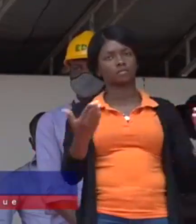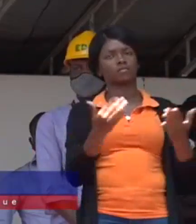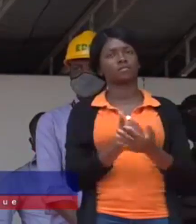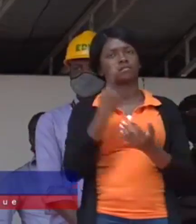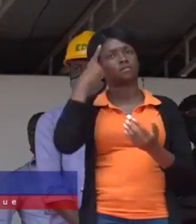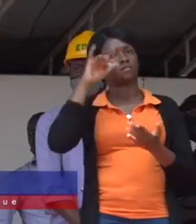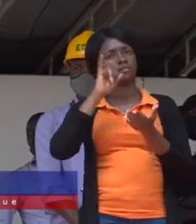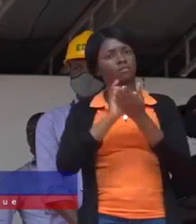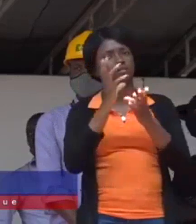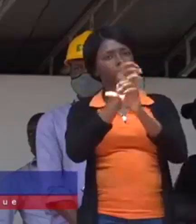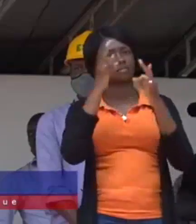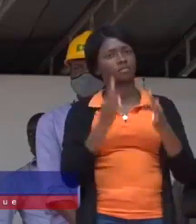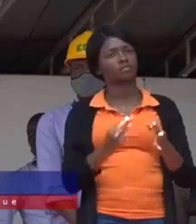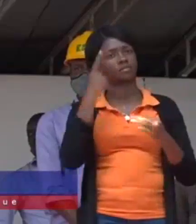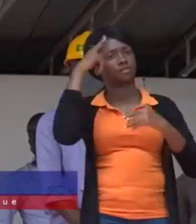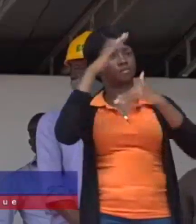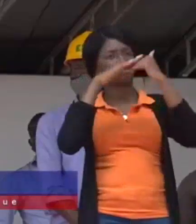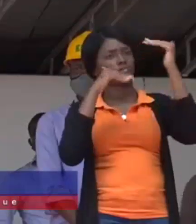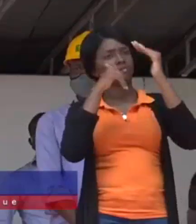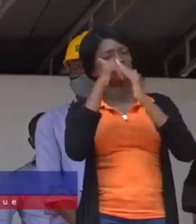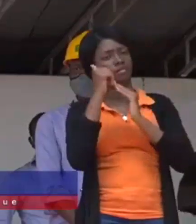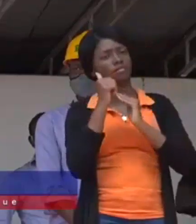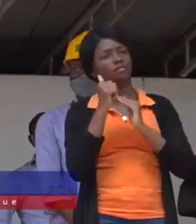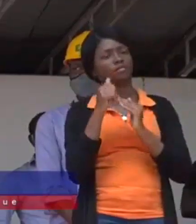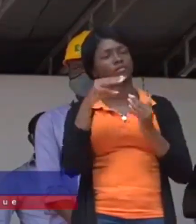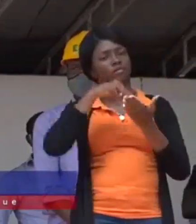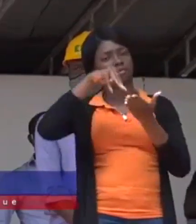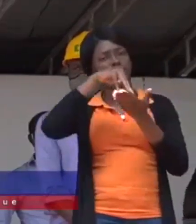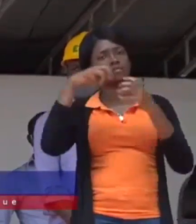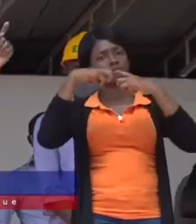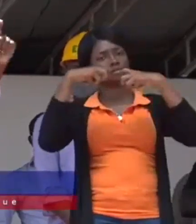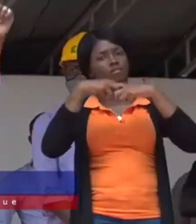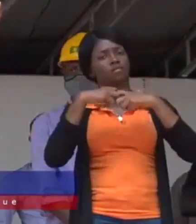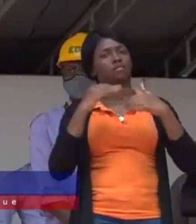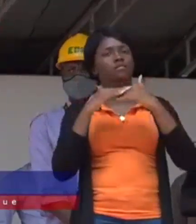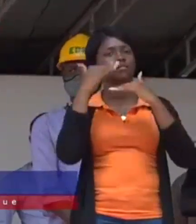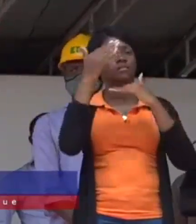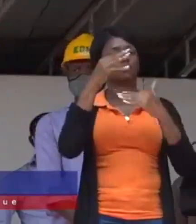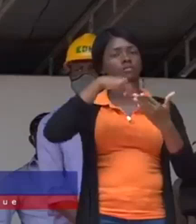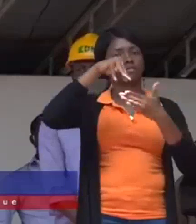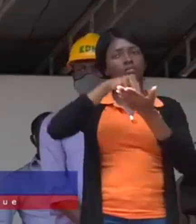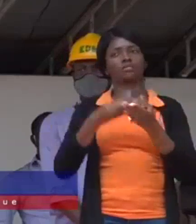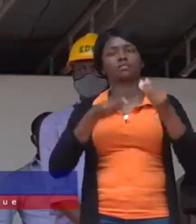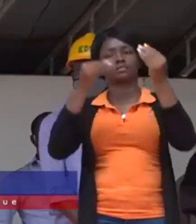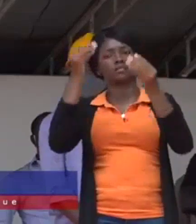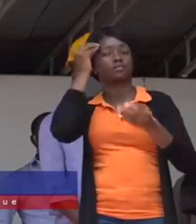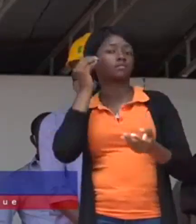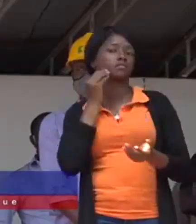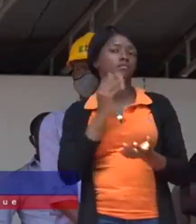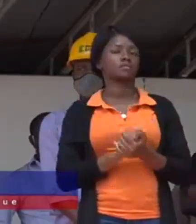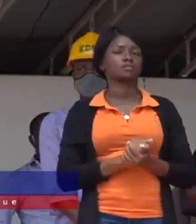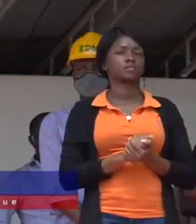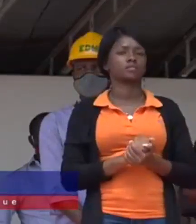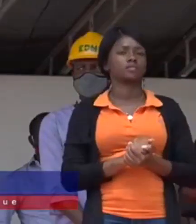C'est pour ça que nous prenons une décision. Nous construisons le réseau électrique la caillou. Et pas après ça, nous allons mettre centrale électrique la caillou. Mon valier,